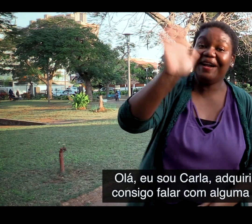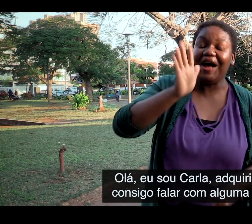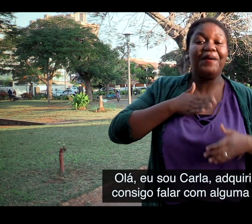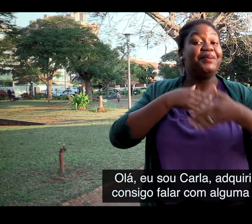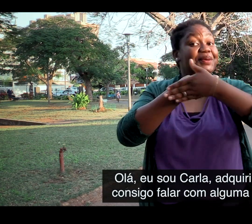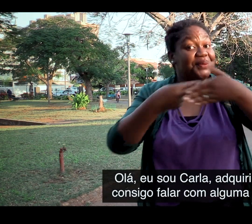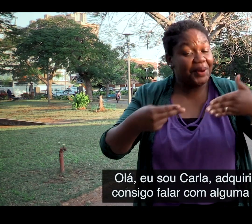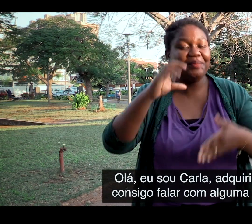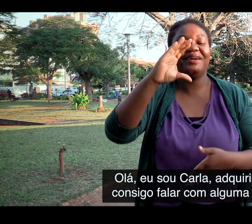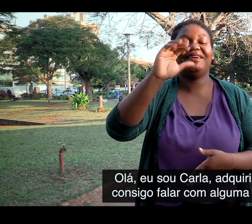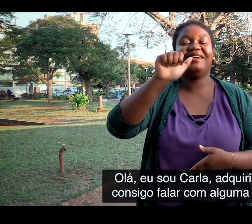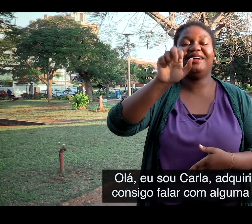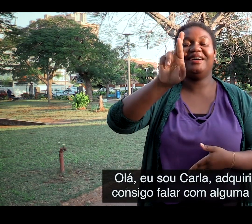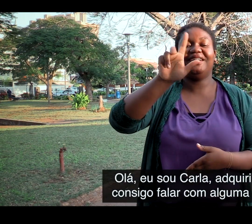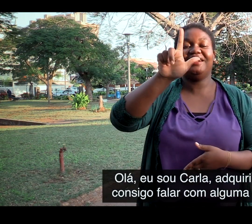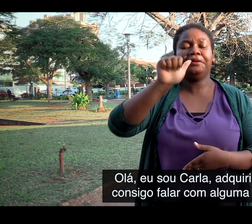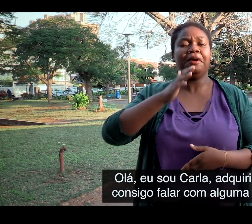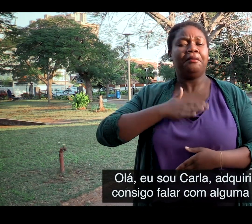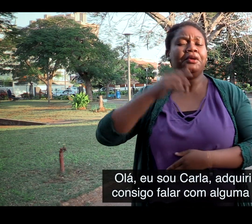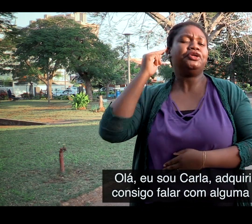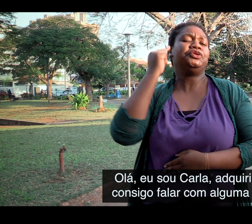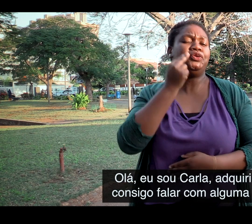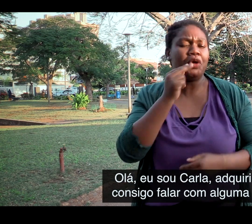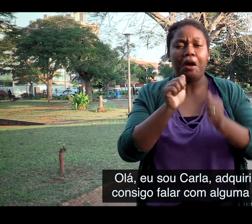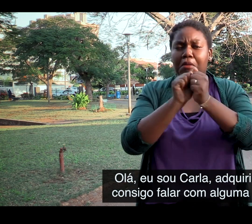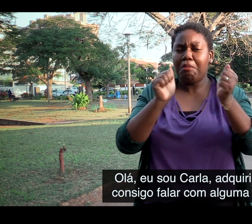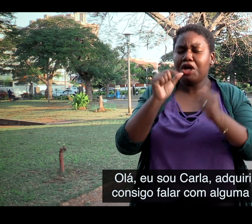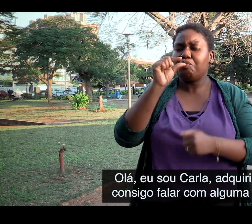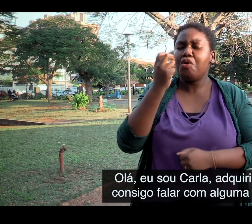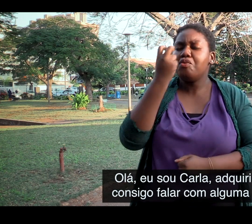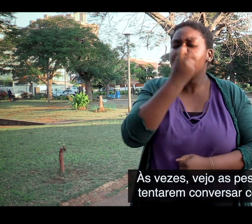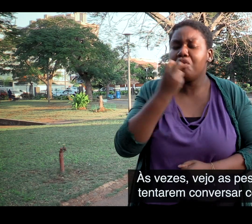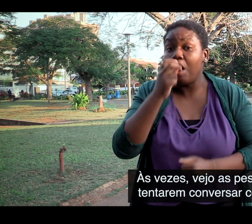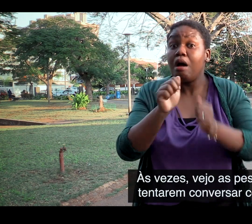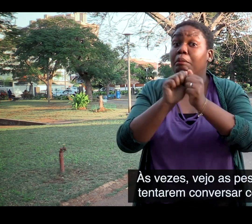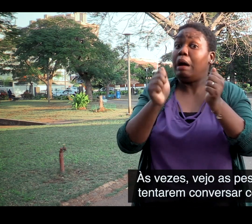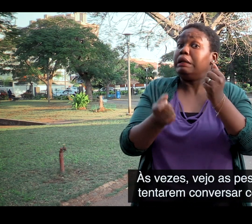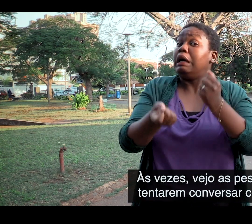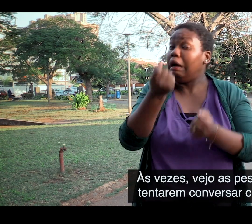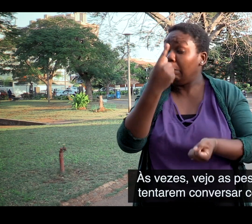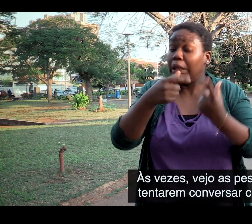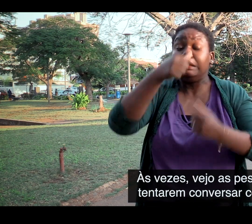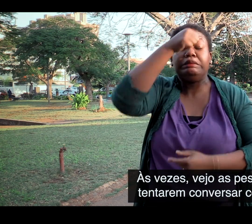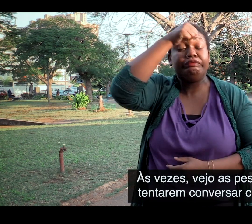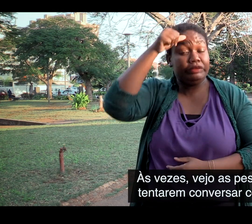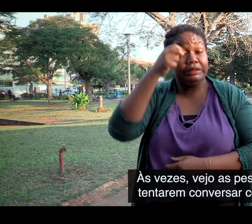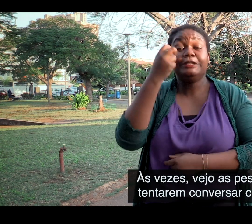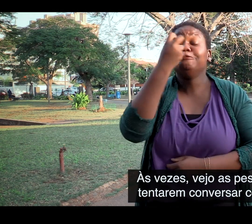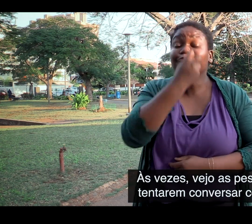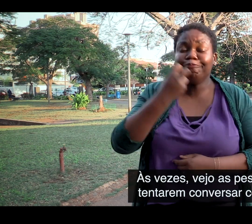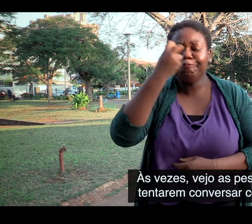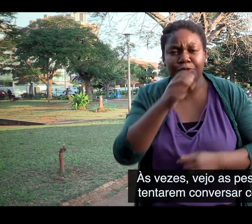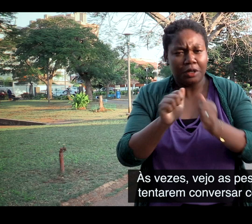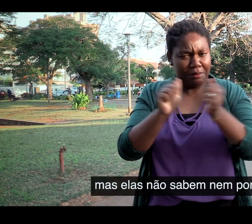Olá, eu sou a Carla. Adquiri a surdez e consigo falar com alguma dificuldade. Às vezes, vejo as pessoas a tentarem